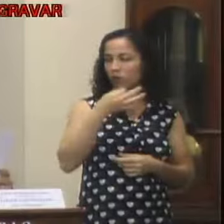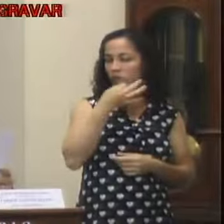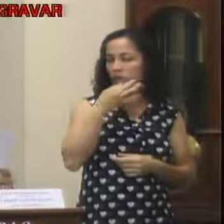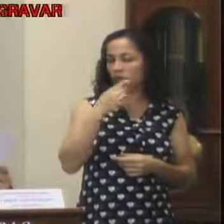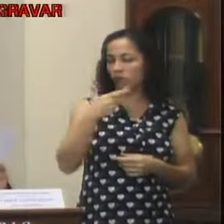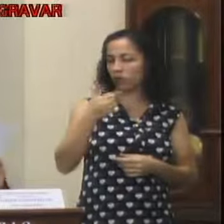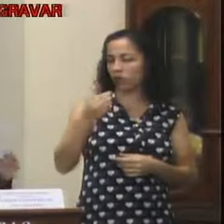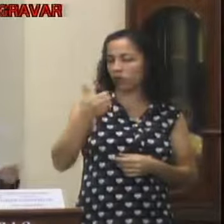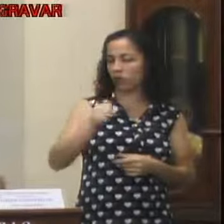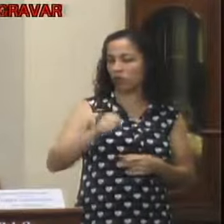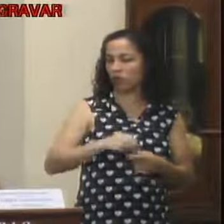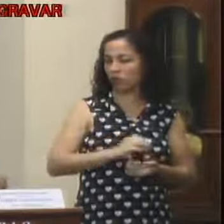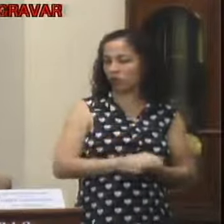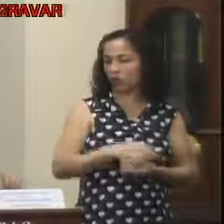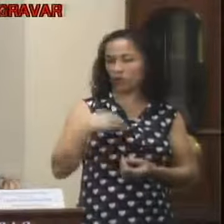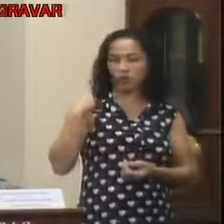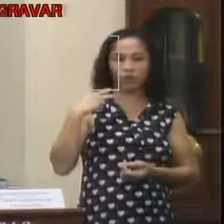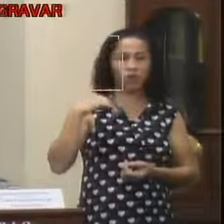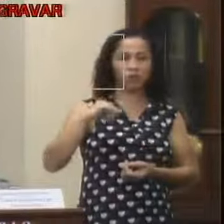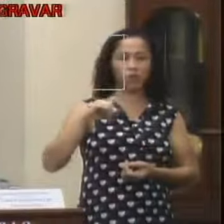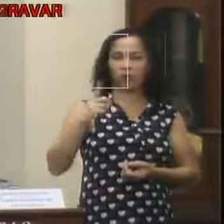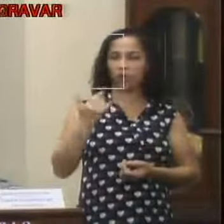2018, vereadora Michele Cabral.